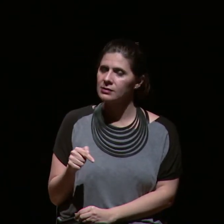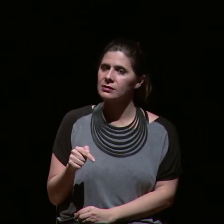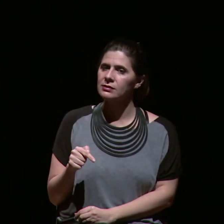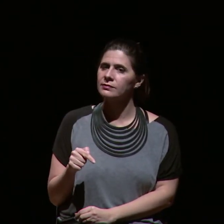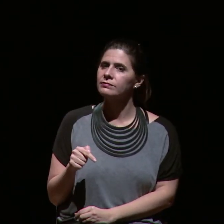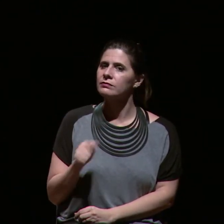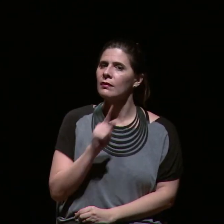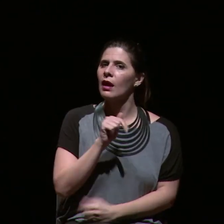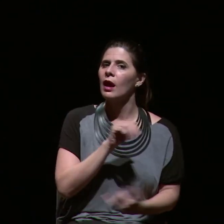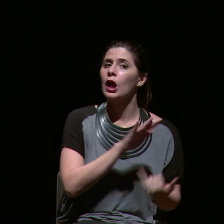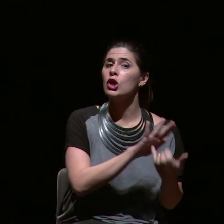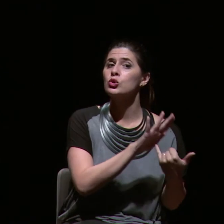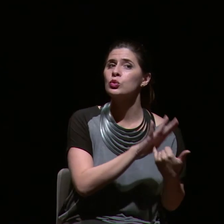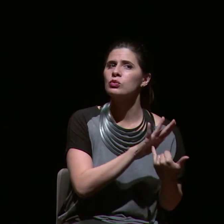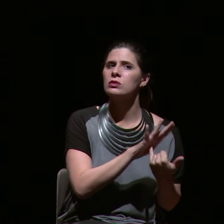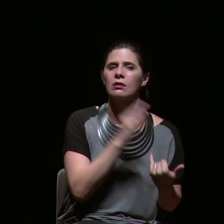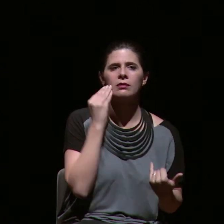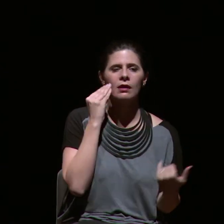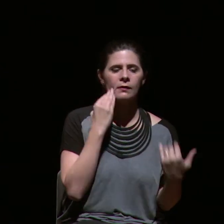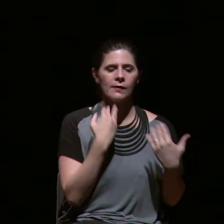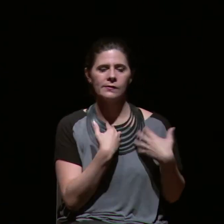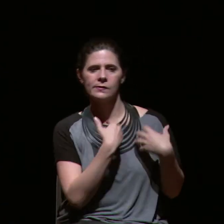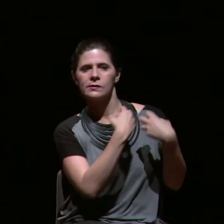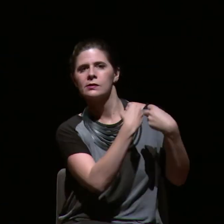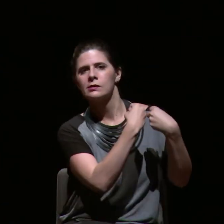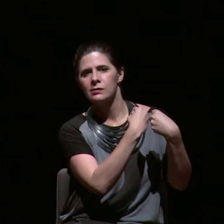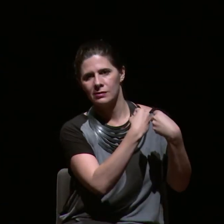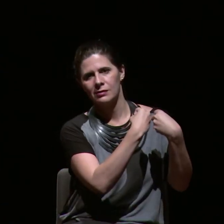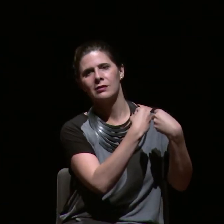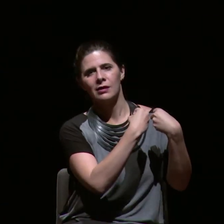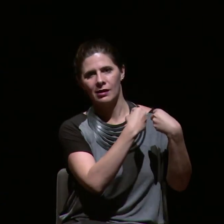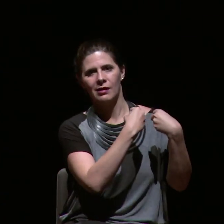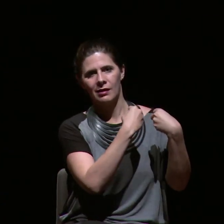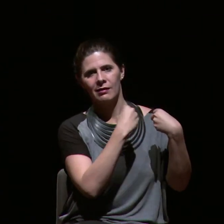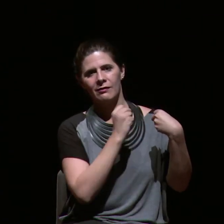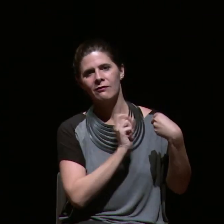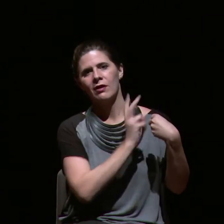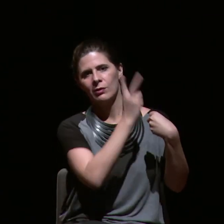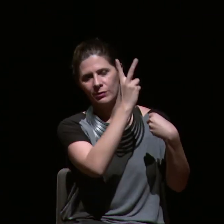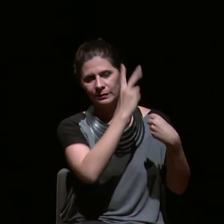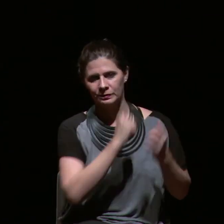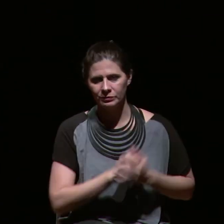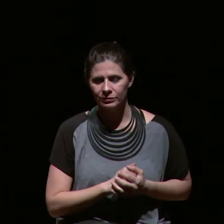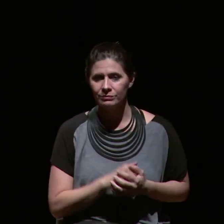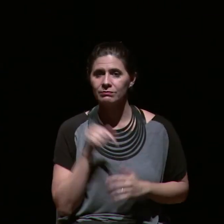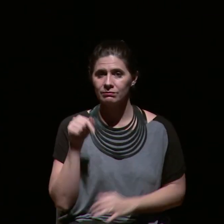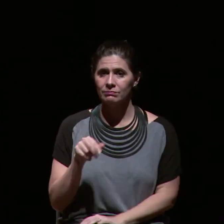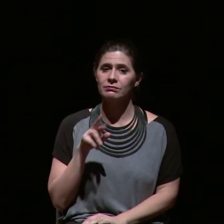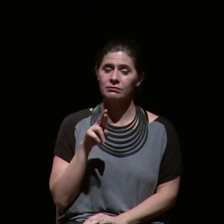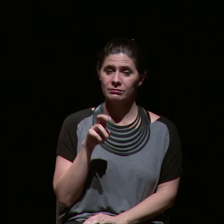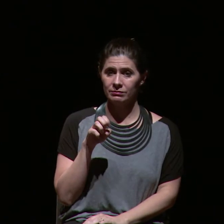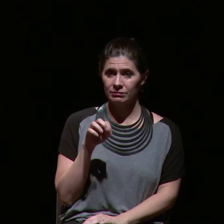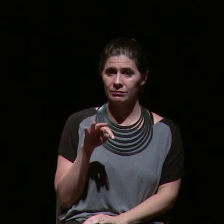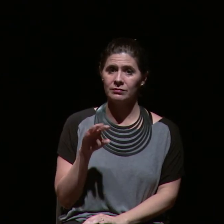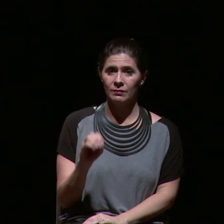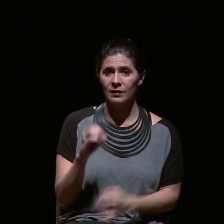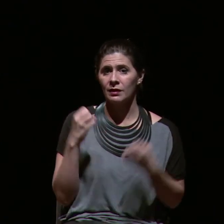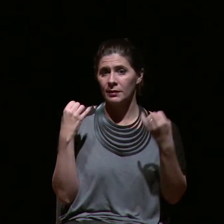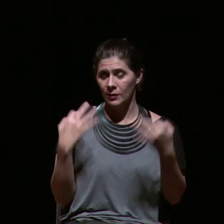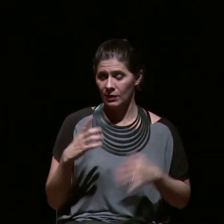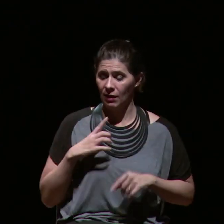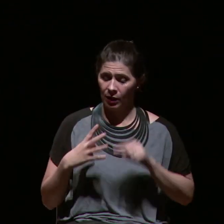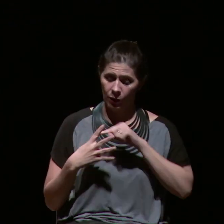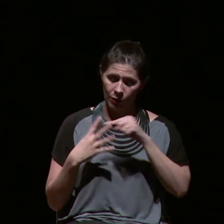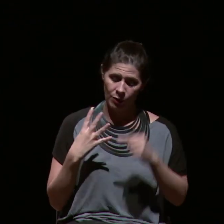valorização institucionais do negro. Haveria, segundo Renato, 4 grandes ondas ao longo da história da arte brasileira, todas interligadas